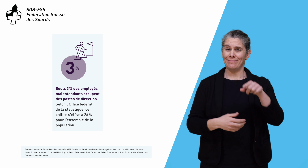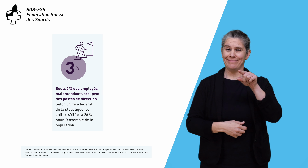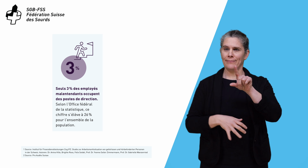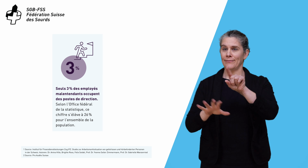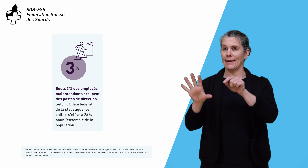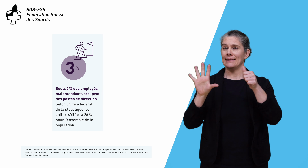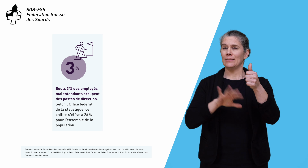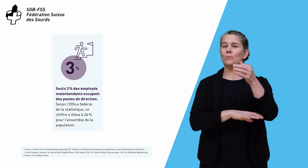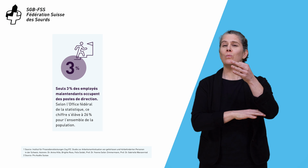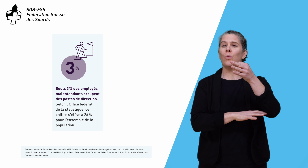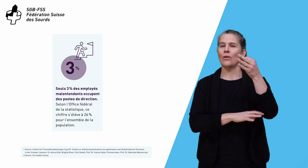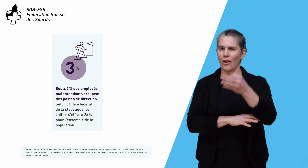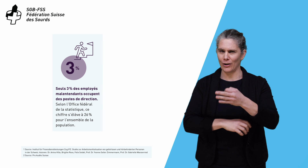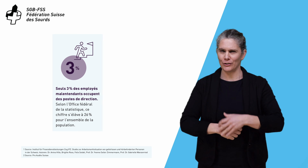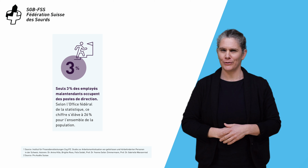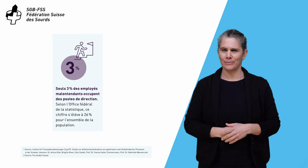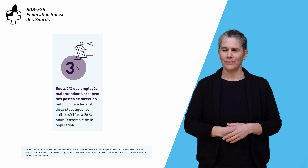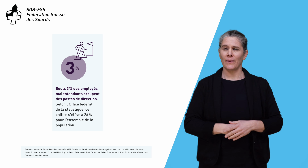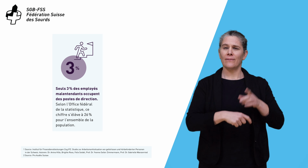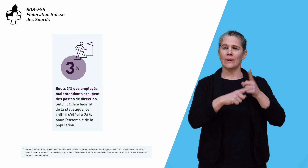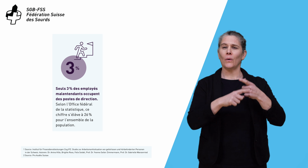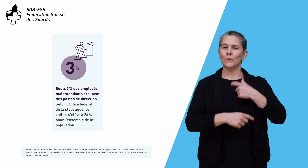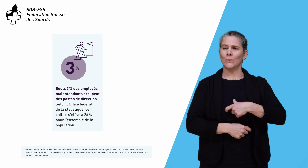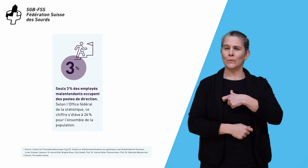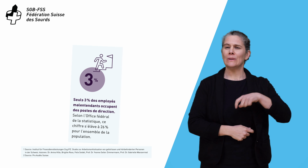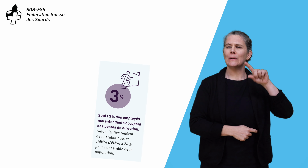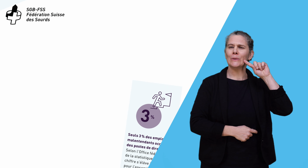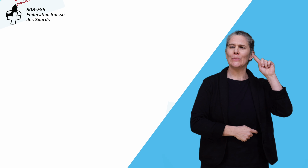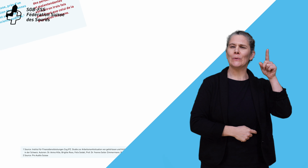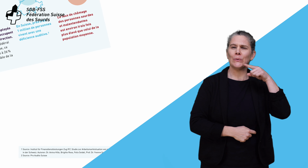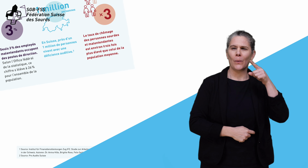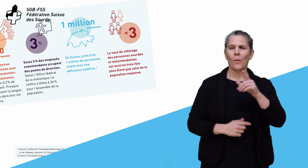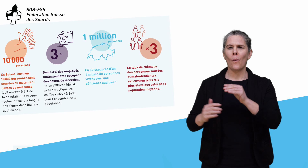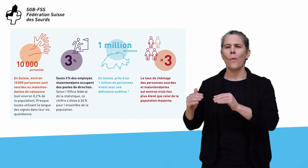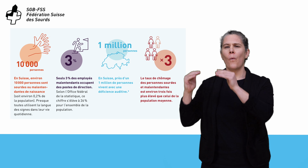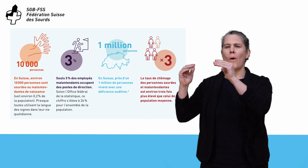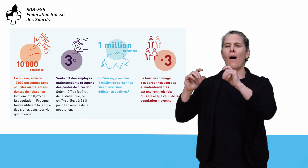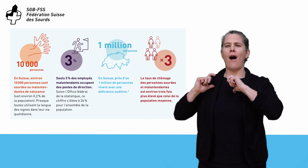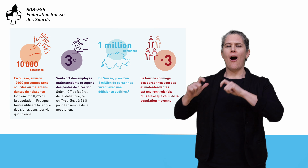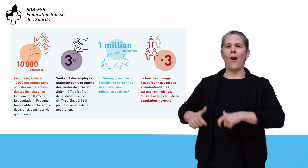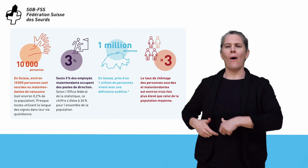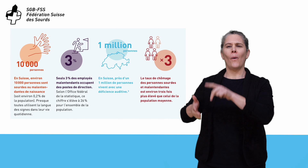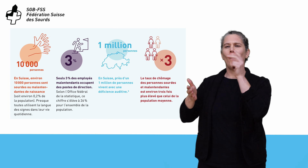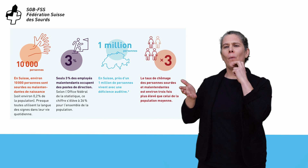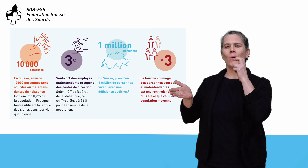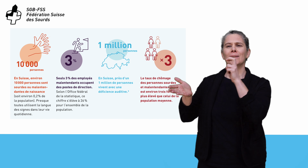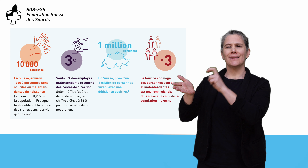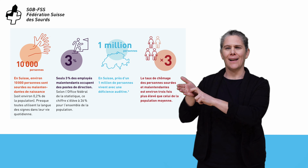26 % pour l'ensemble de la population. Tu peux lire d'autres résultats et faits dans l